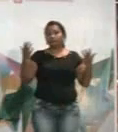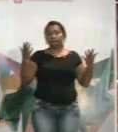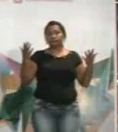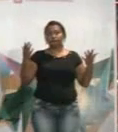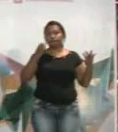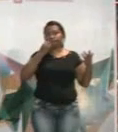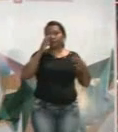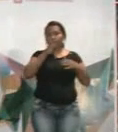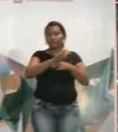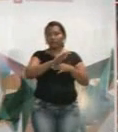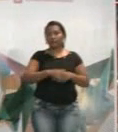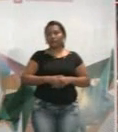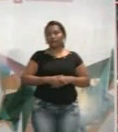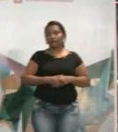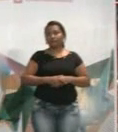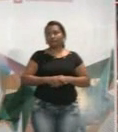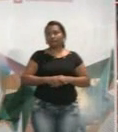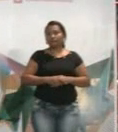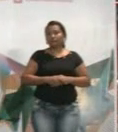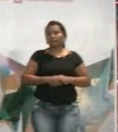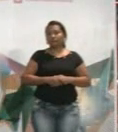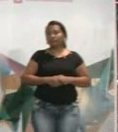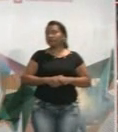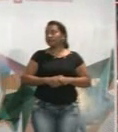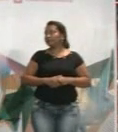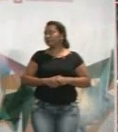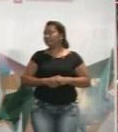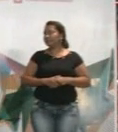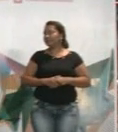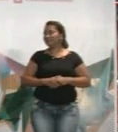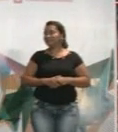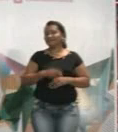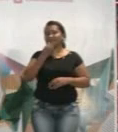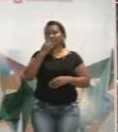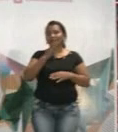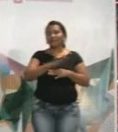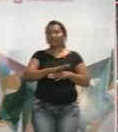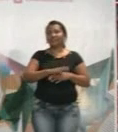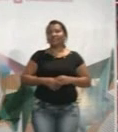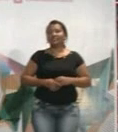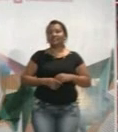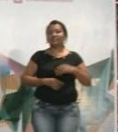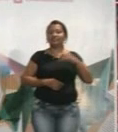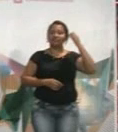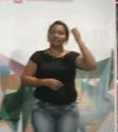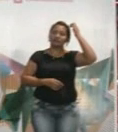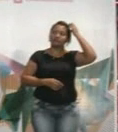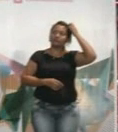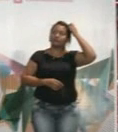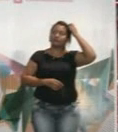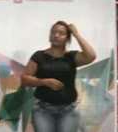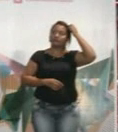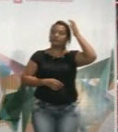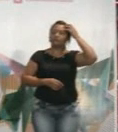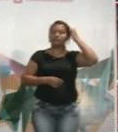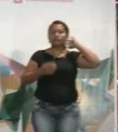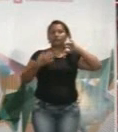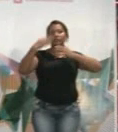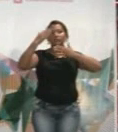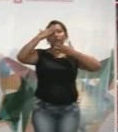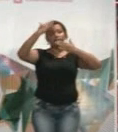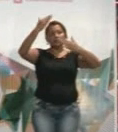Gente, boa tarde de novo. É buenas tardes, né, agora? Buenas tardes. Eu queria só